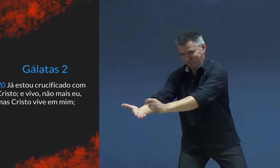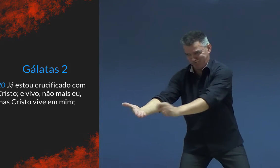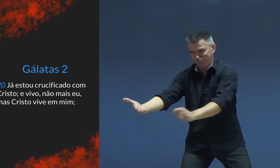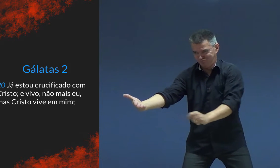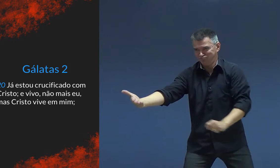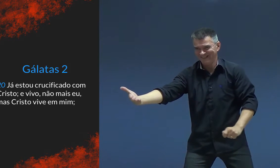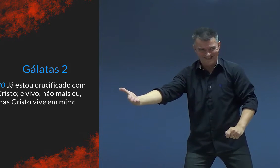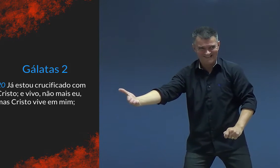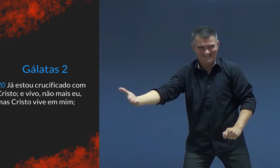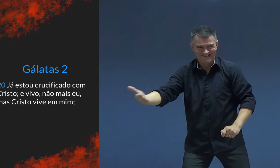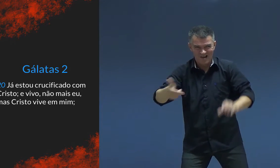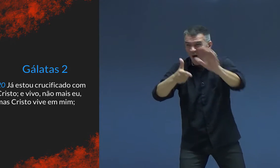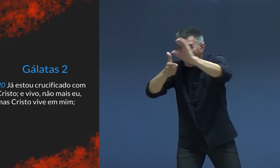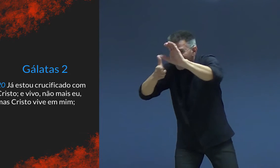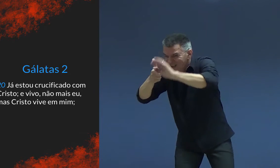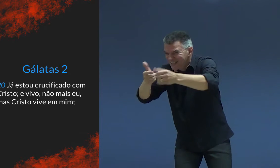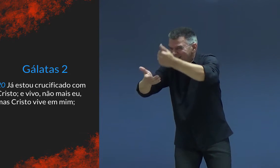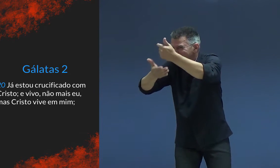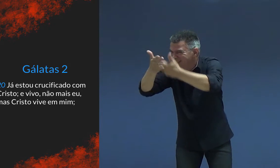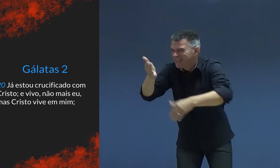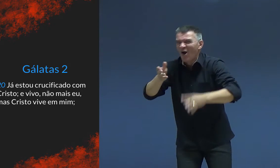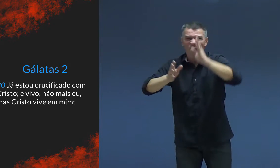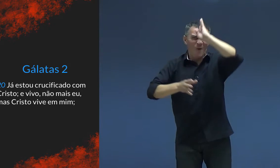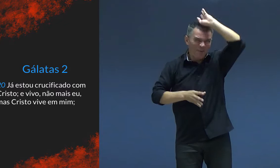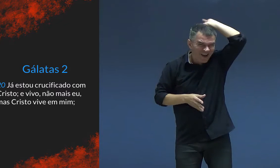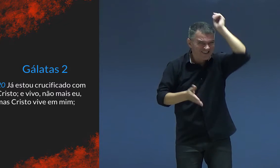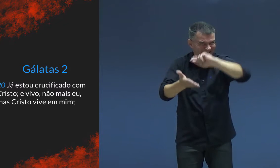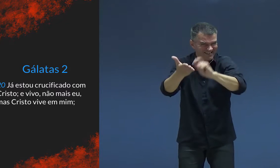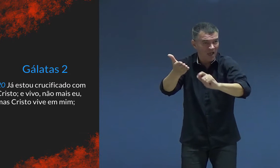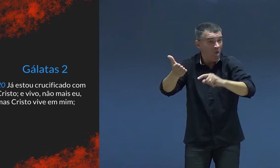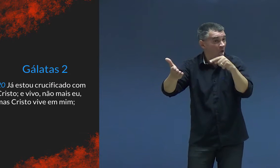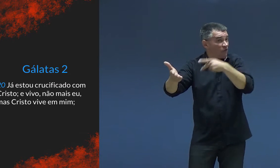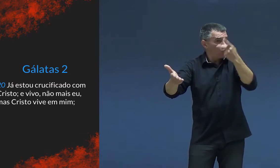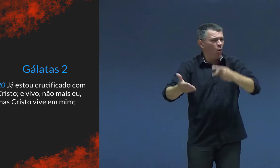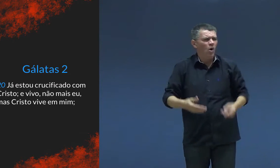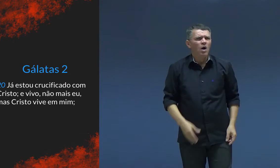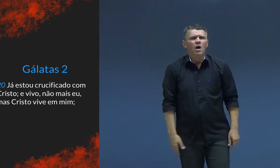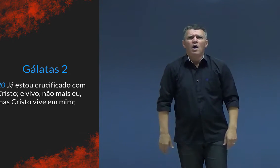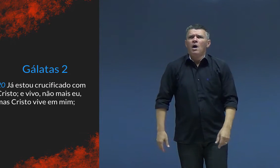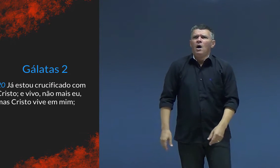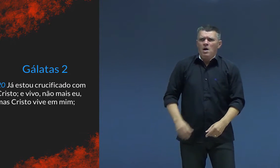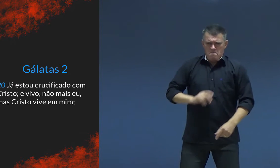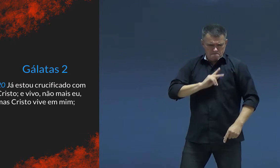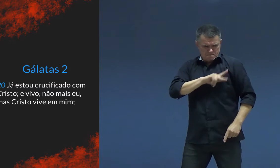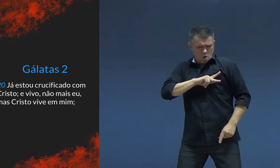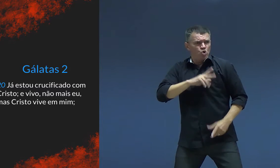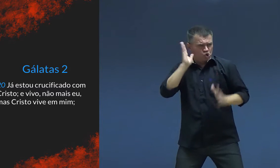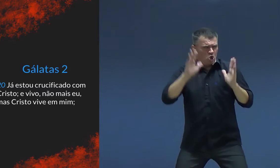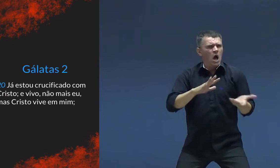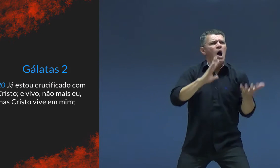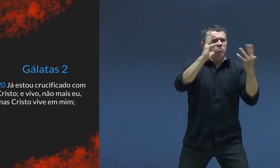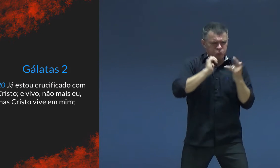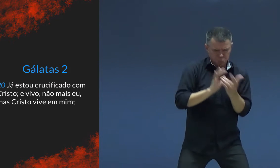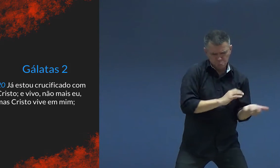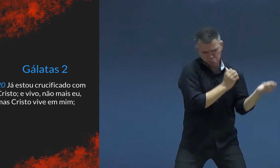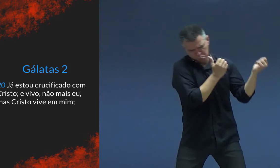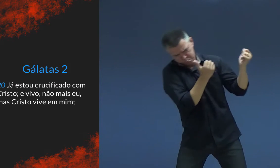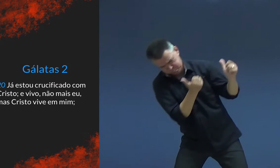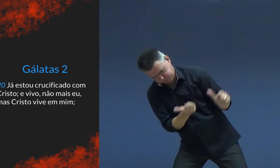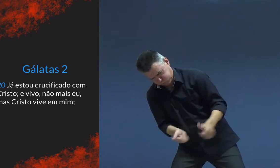disso. Ele escreveu as cartas, não é verdade? Coríntios, Romanos. E ele falava: não, já aceitei